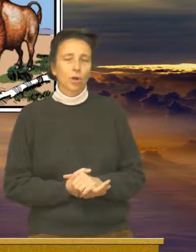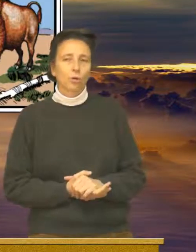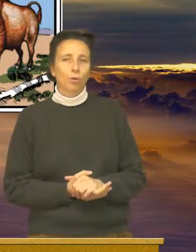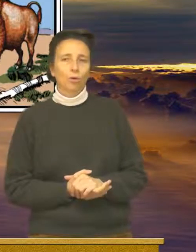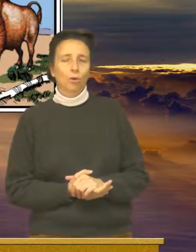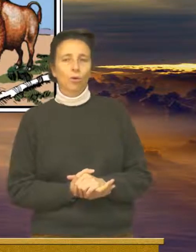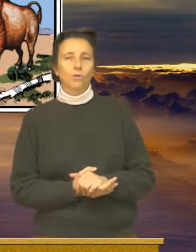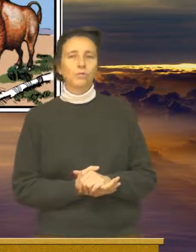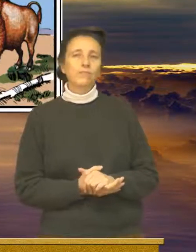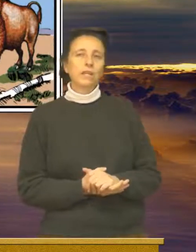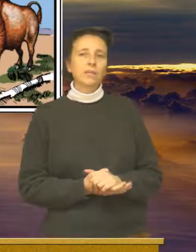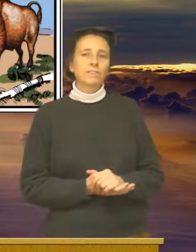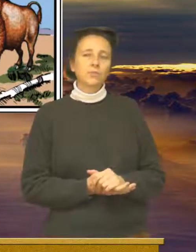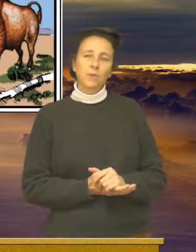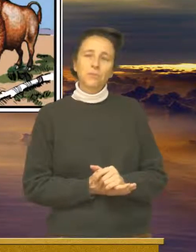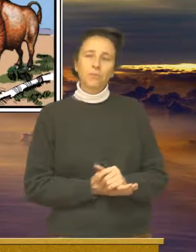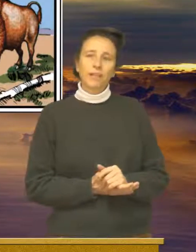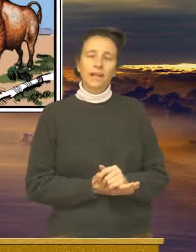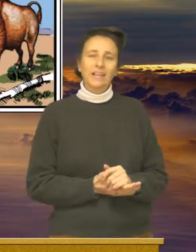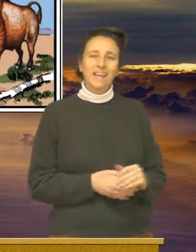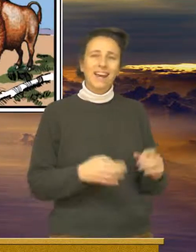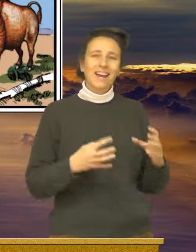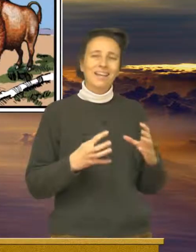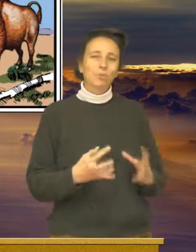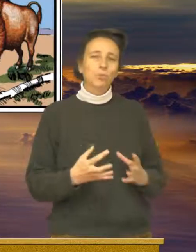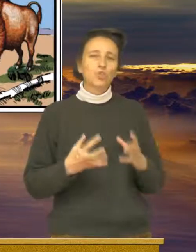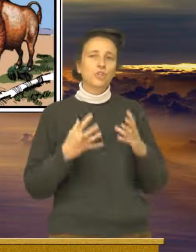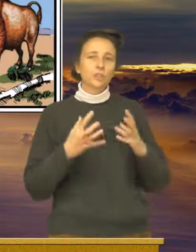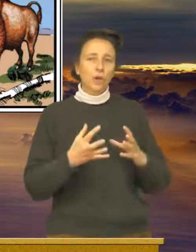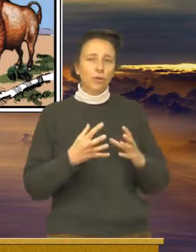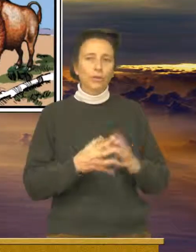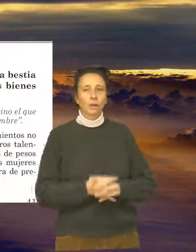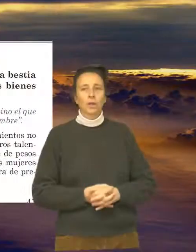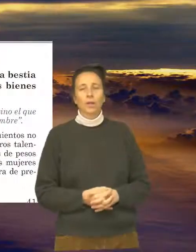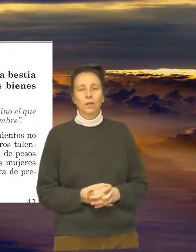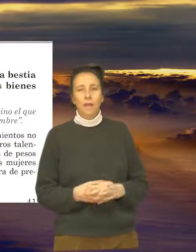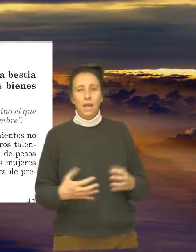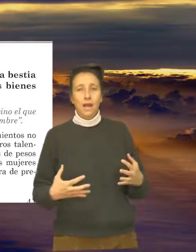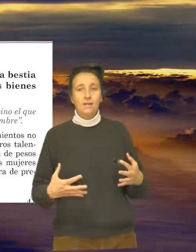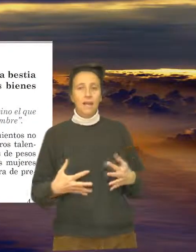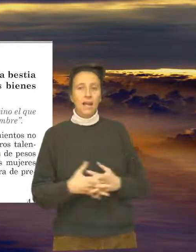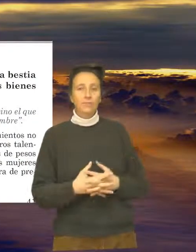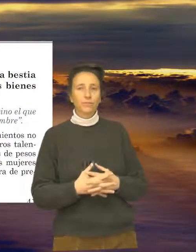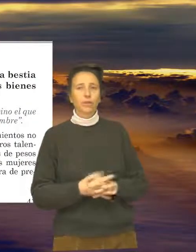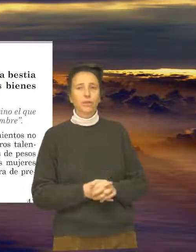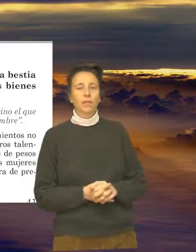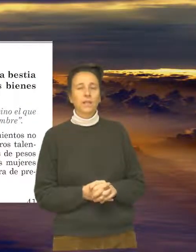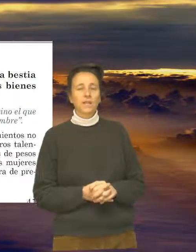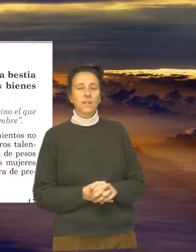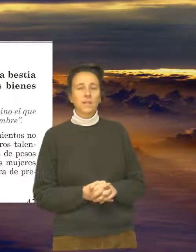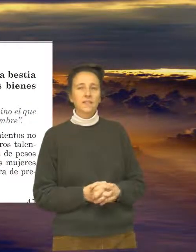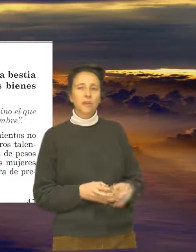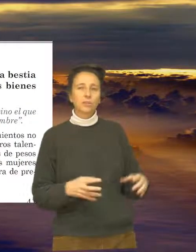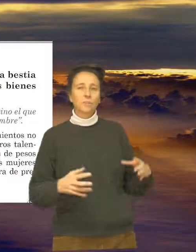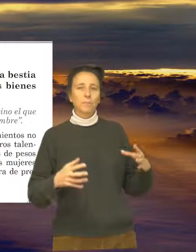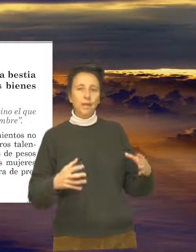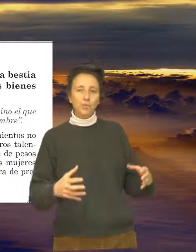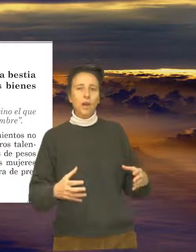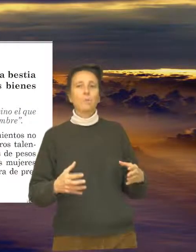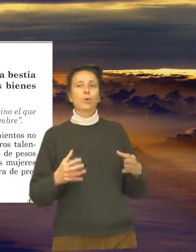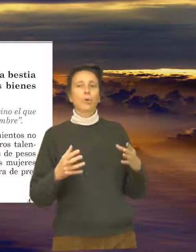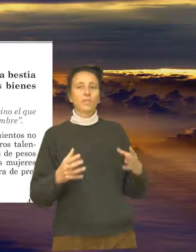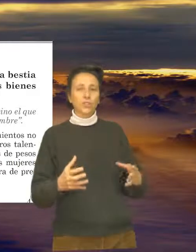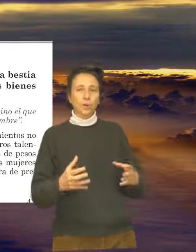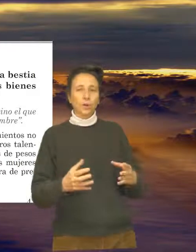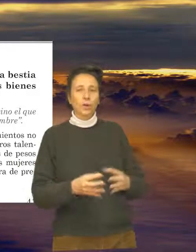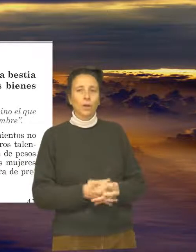religiosos o civiles, nos damos cuenta que en la imposición y en la relación Iglesia-Estado también